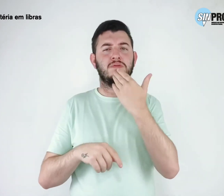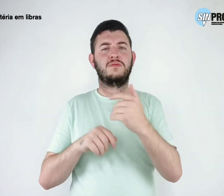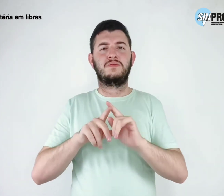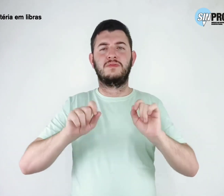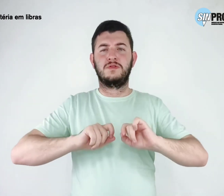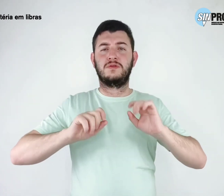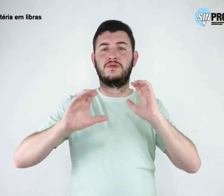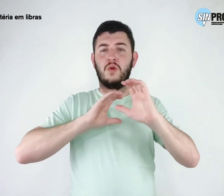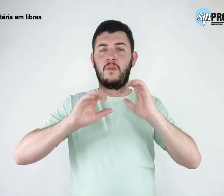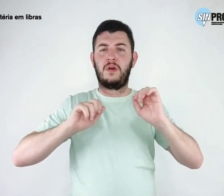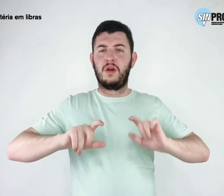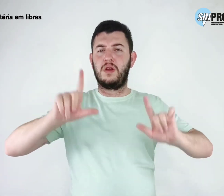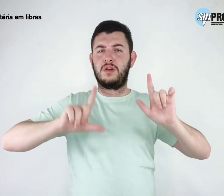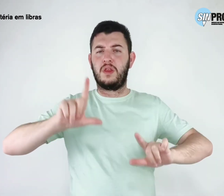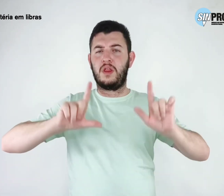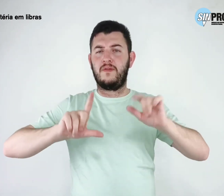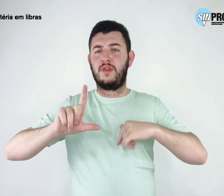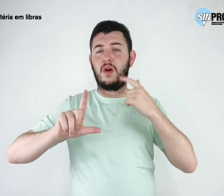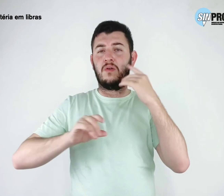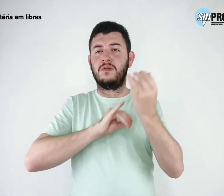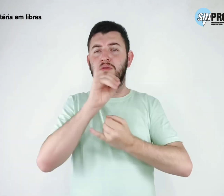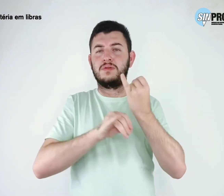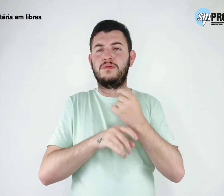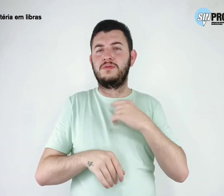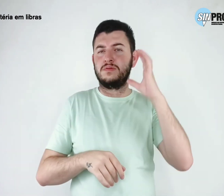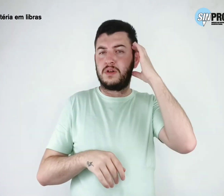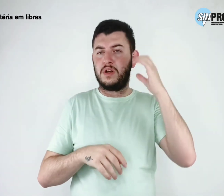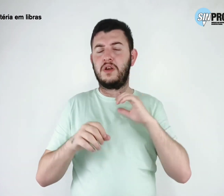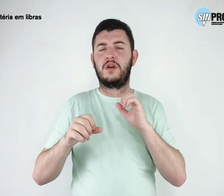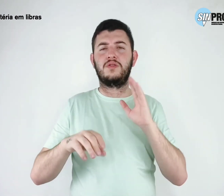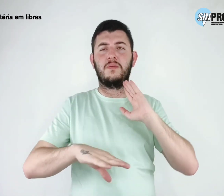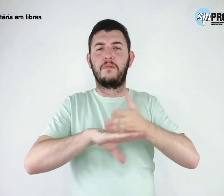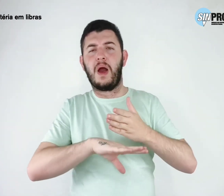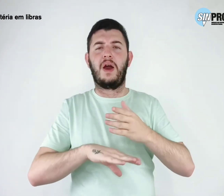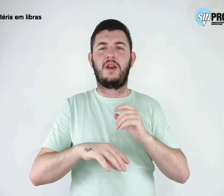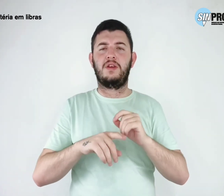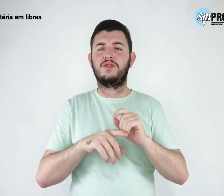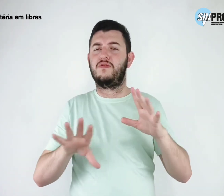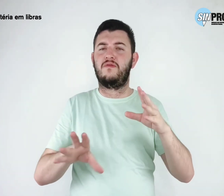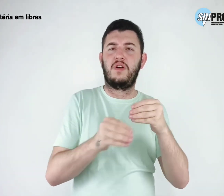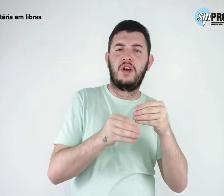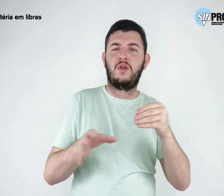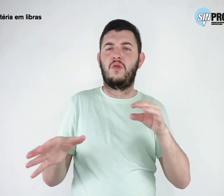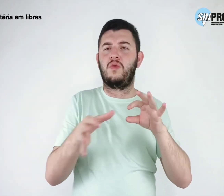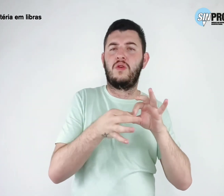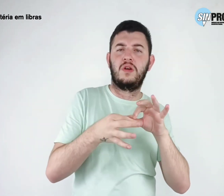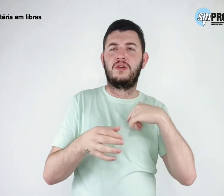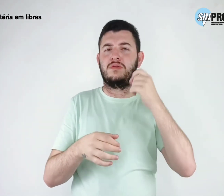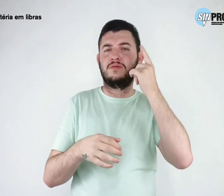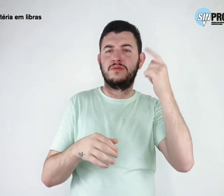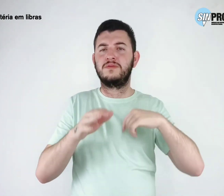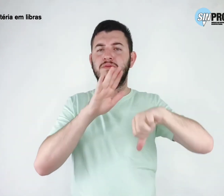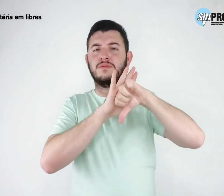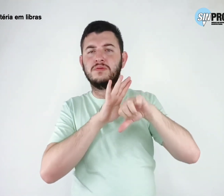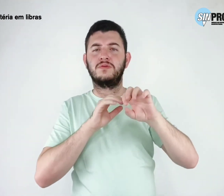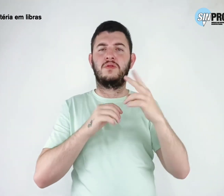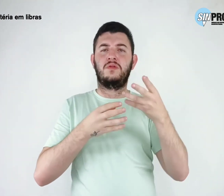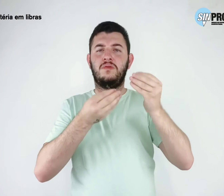vincular ideias negativas e criminosas às nossas casas e tradições, inclusive com a